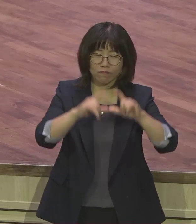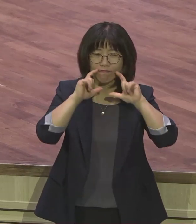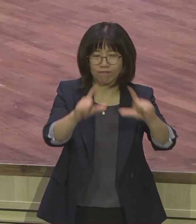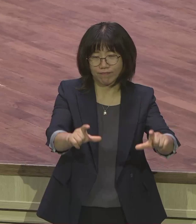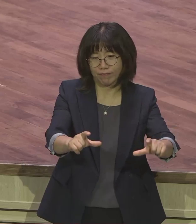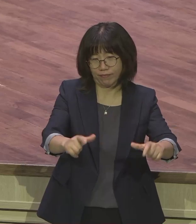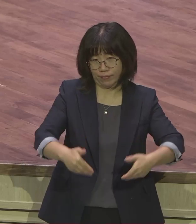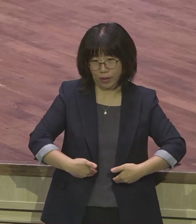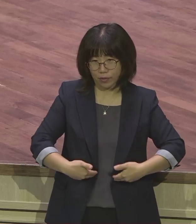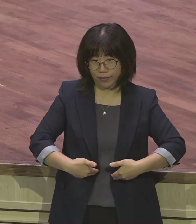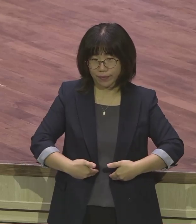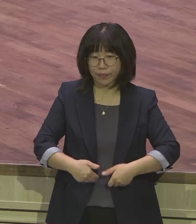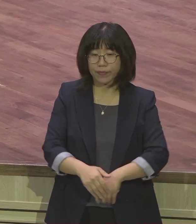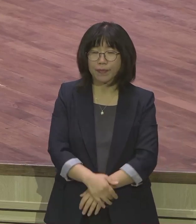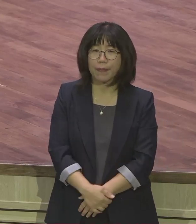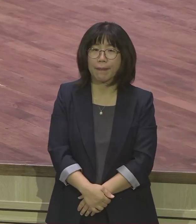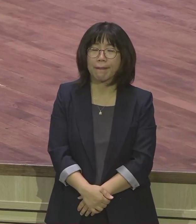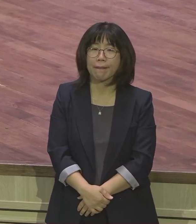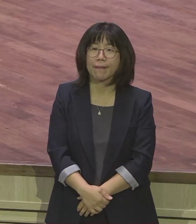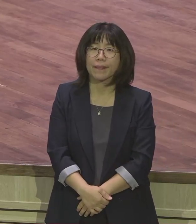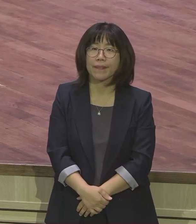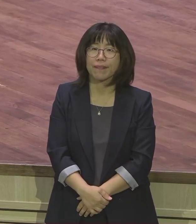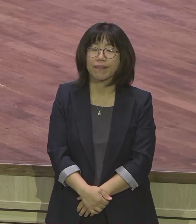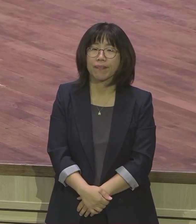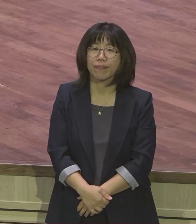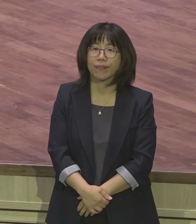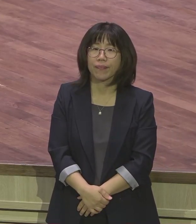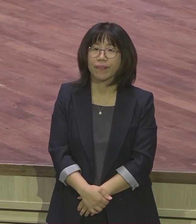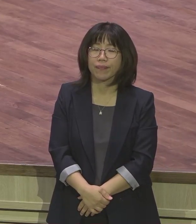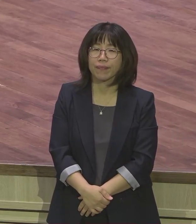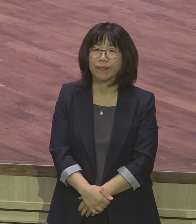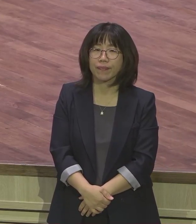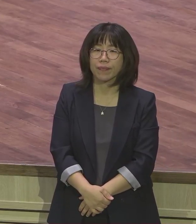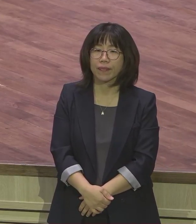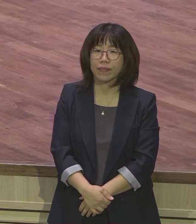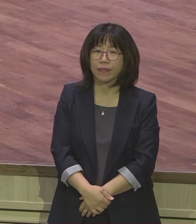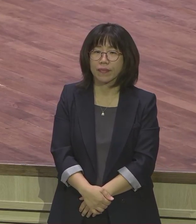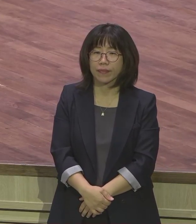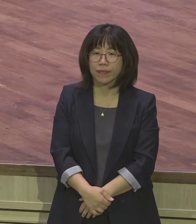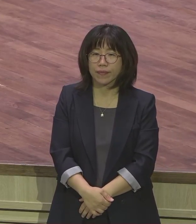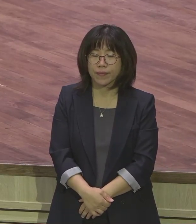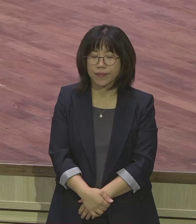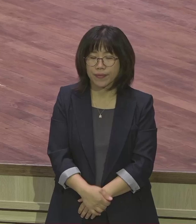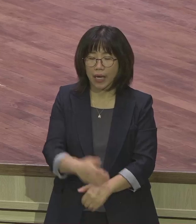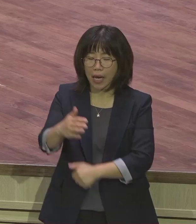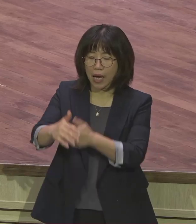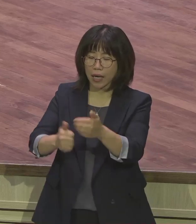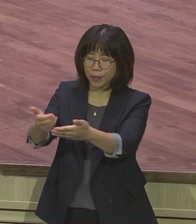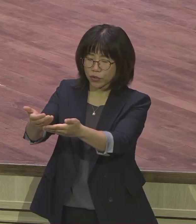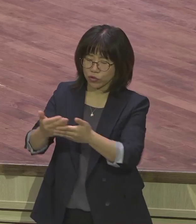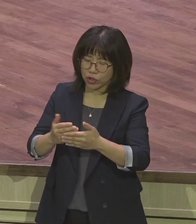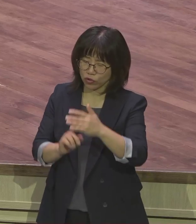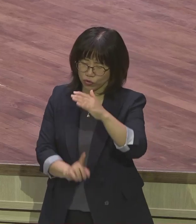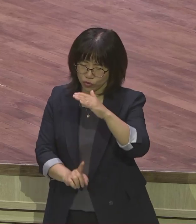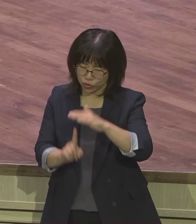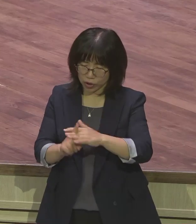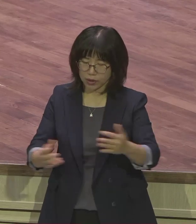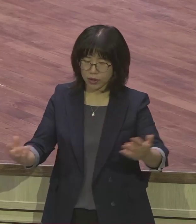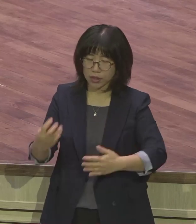그래서 여러분들이 정말 유일성의 이 어마어마한 직분 이게 선지자입니다